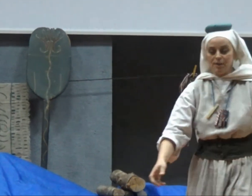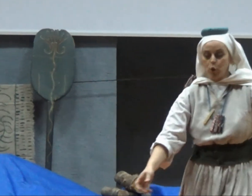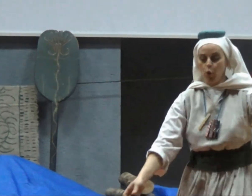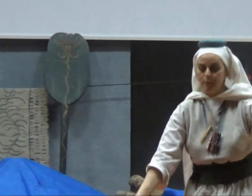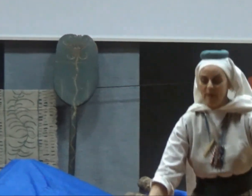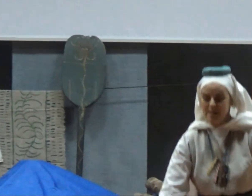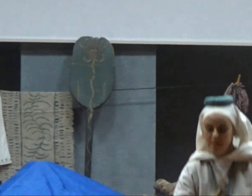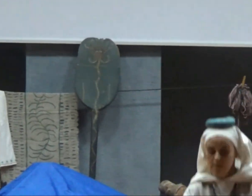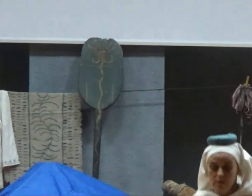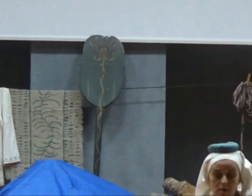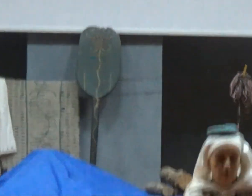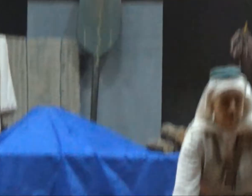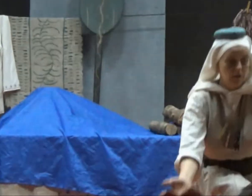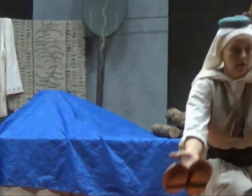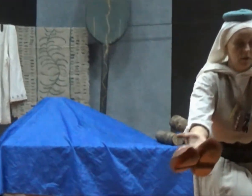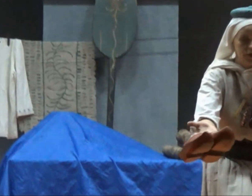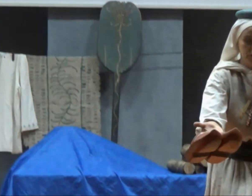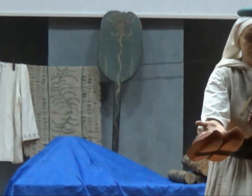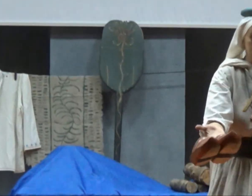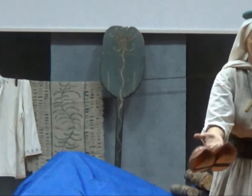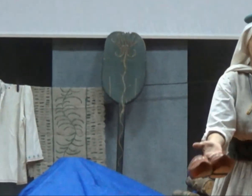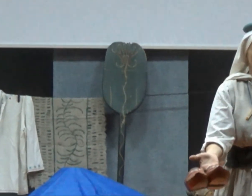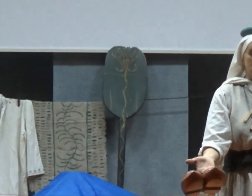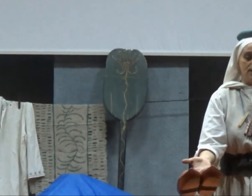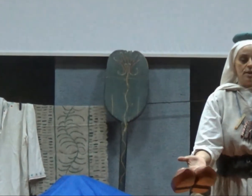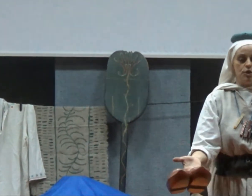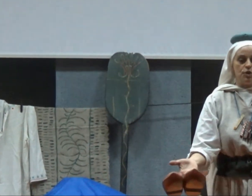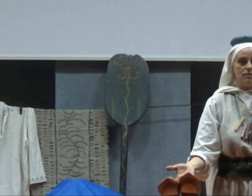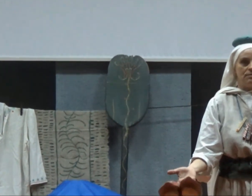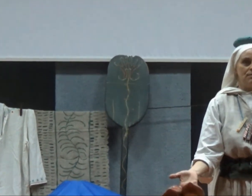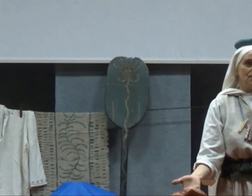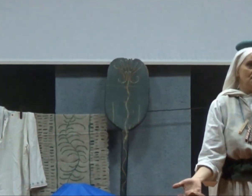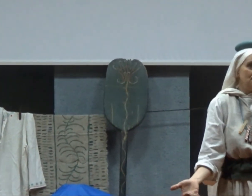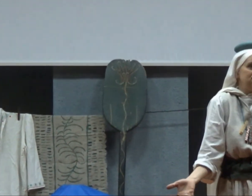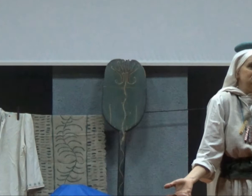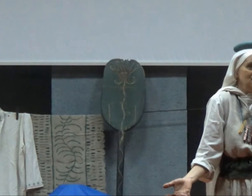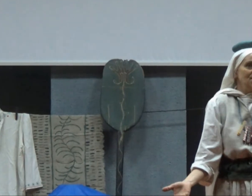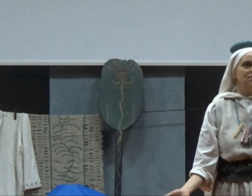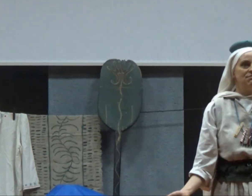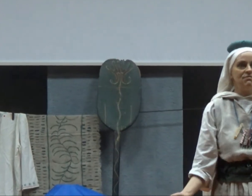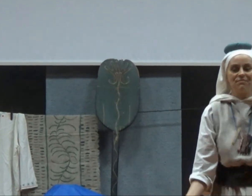sunešiok šitas kurpes ir įsikept ragaišį.